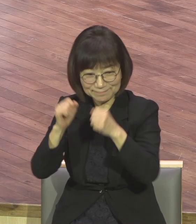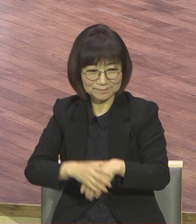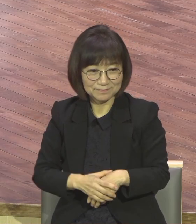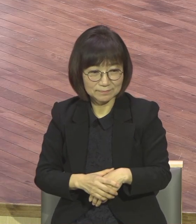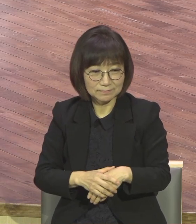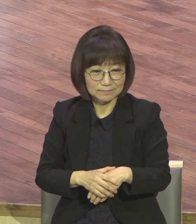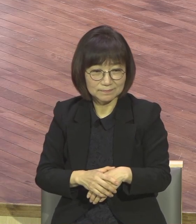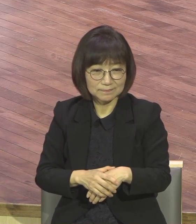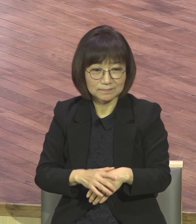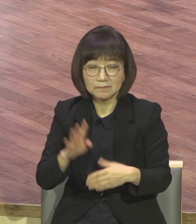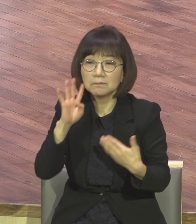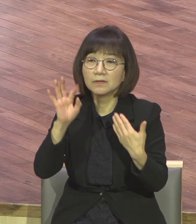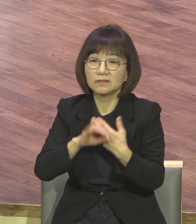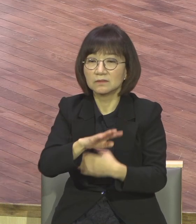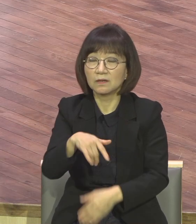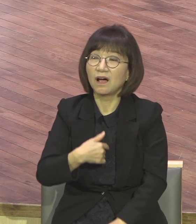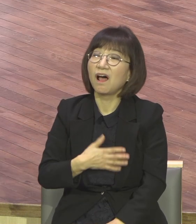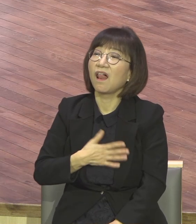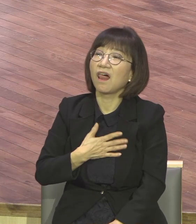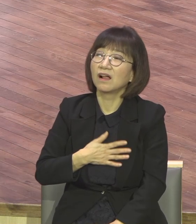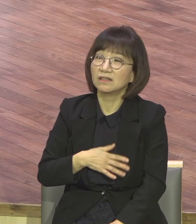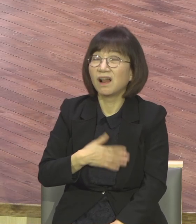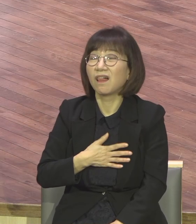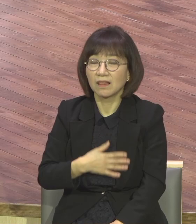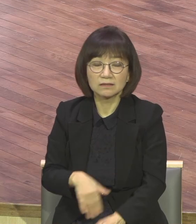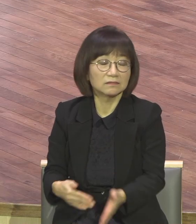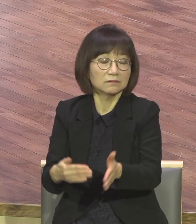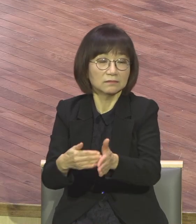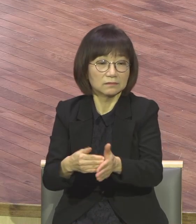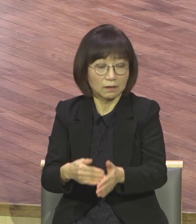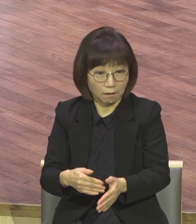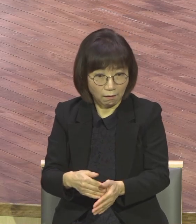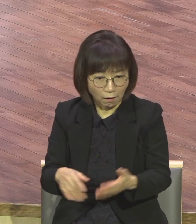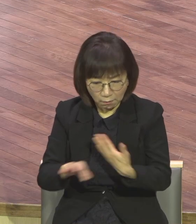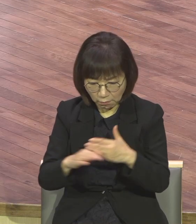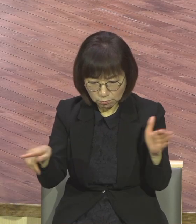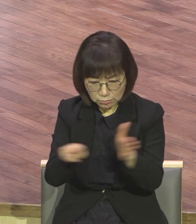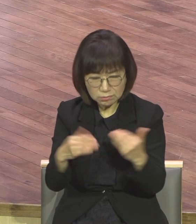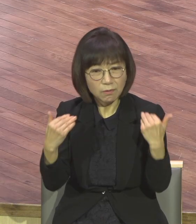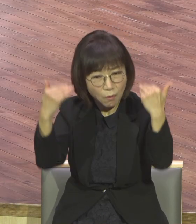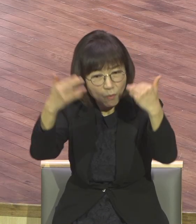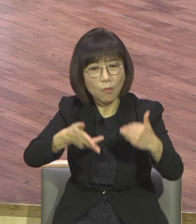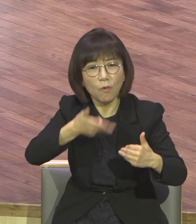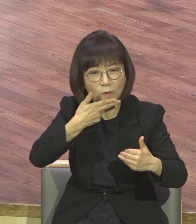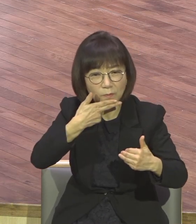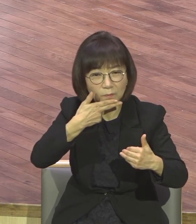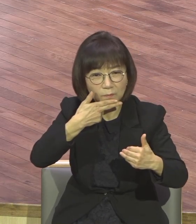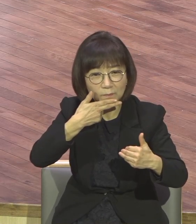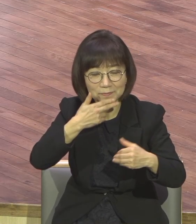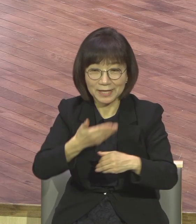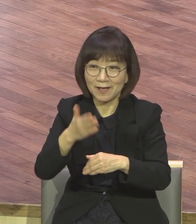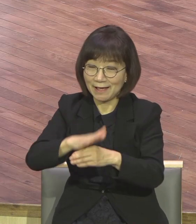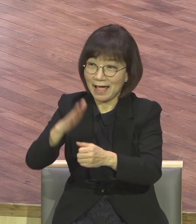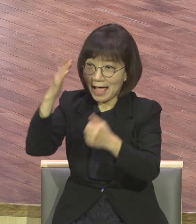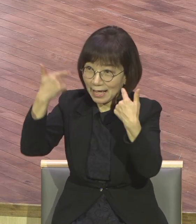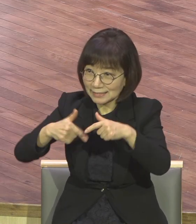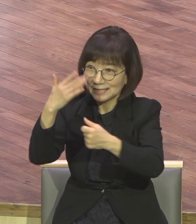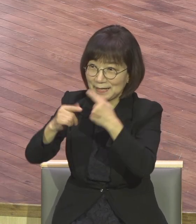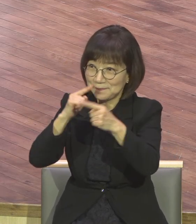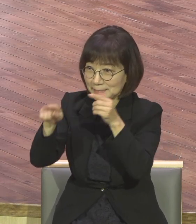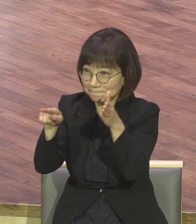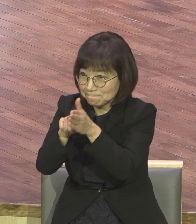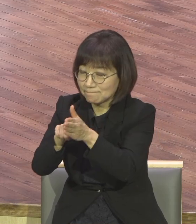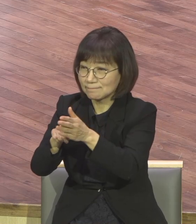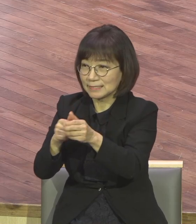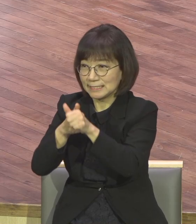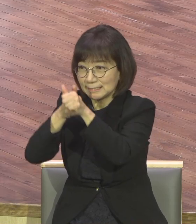않으면 아무 소용없어요. 믿음이 안 자랍니다. 말씀을 믿음으로 순종하고 말씀 중심의 삶, 말씀이 이끄는 언약적